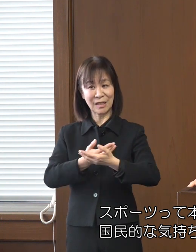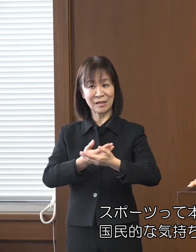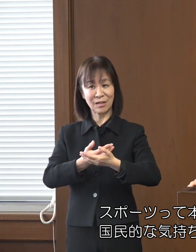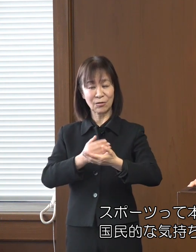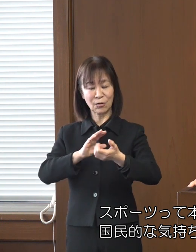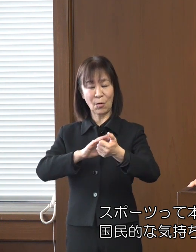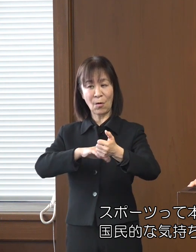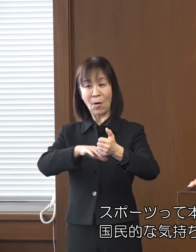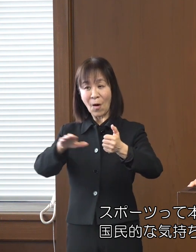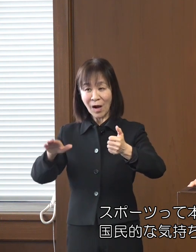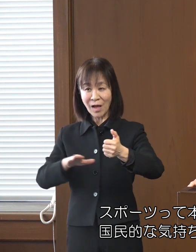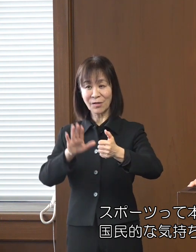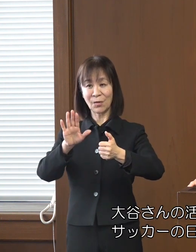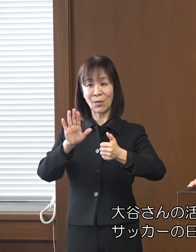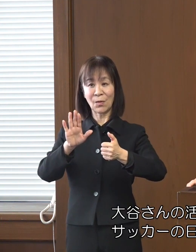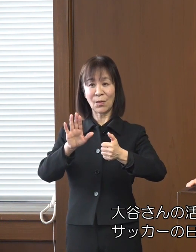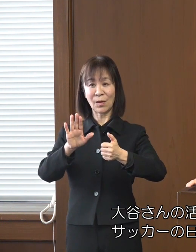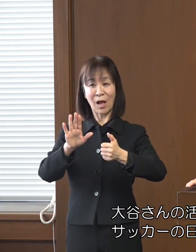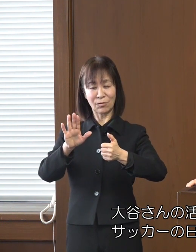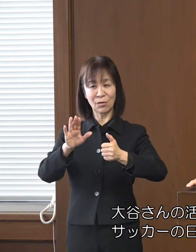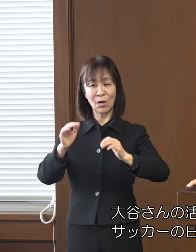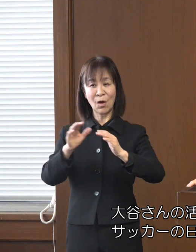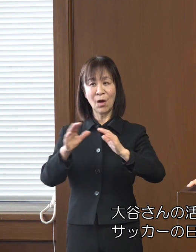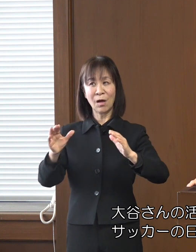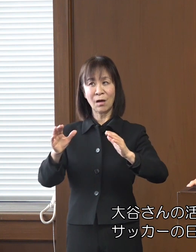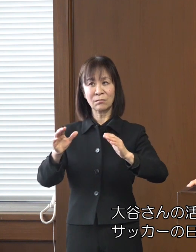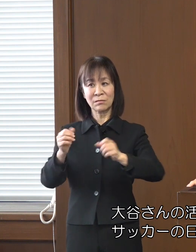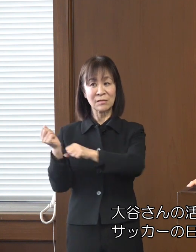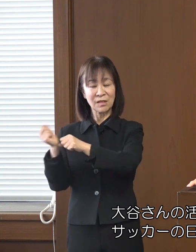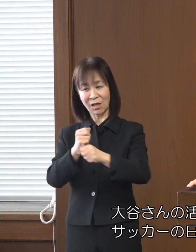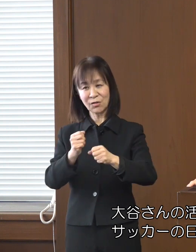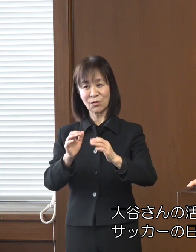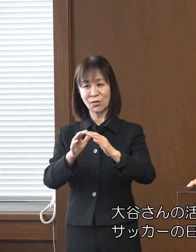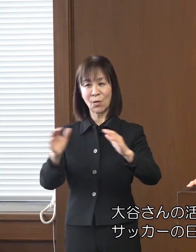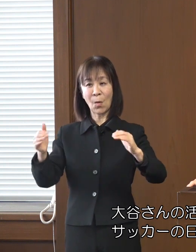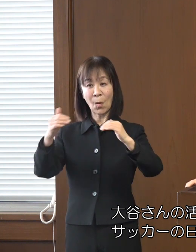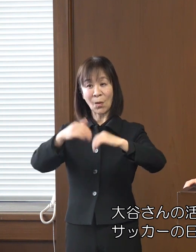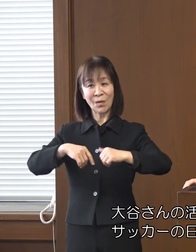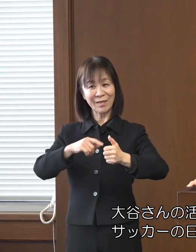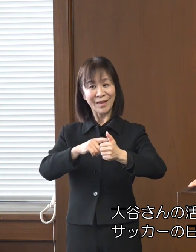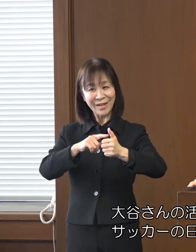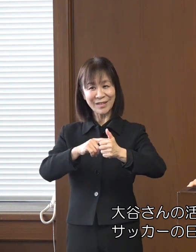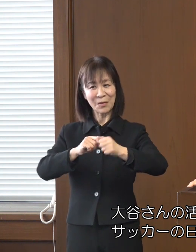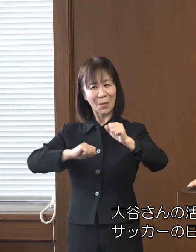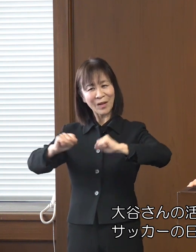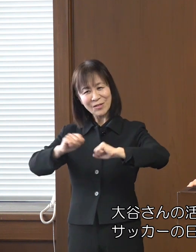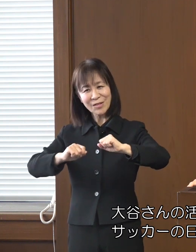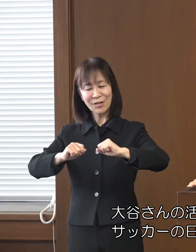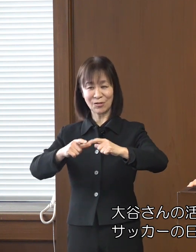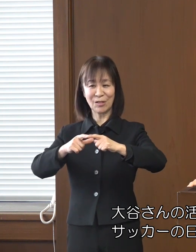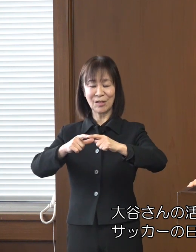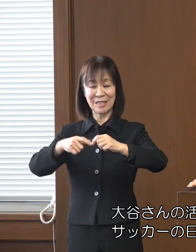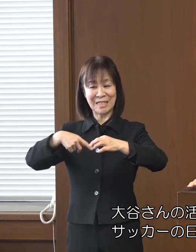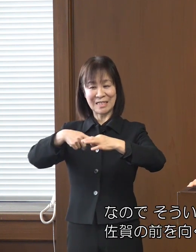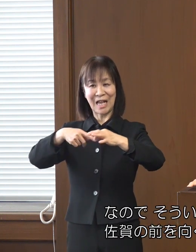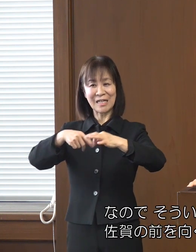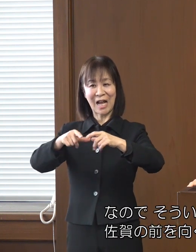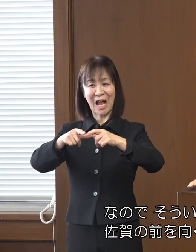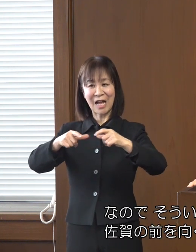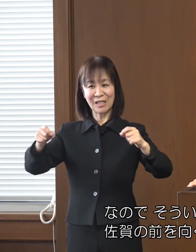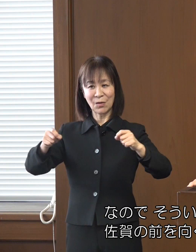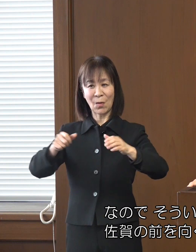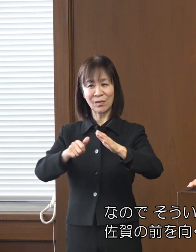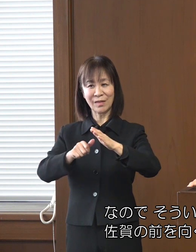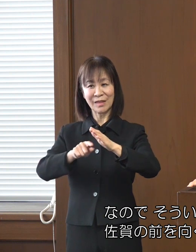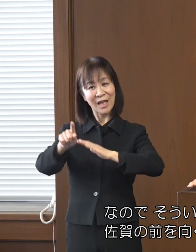今環境だから、大谷さんの活躍とかね、いろいろサッカーの日本代表の活躍とかもあって、なので、そ